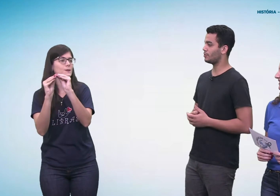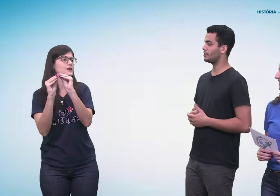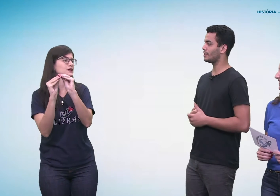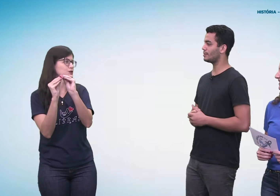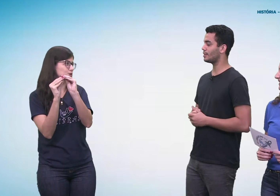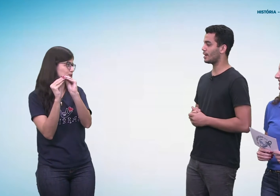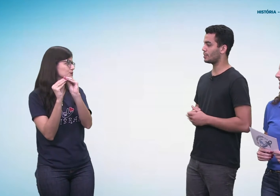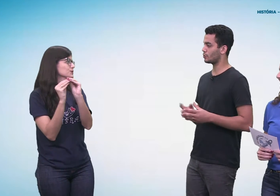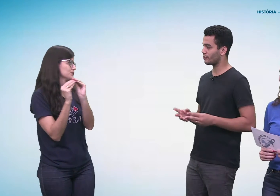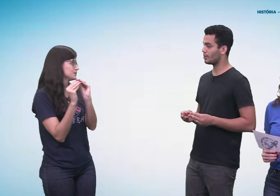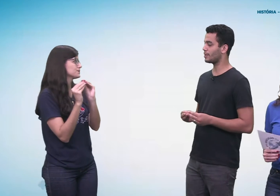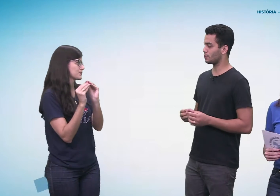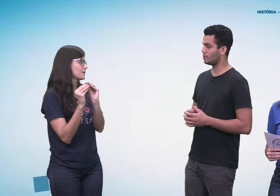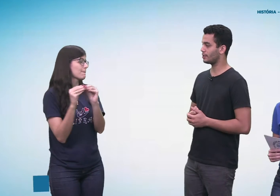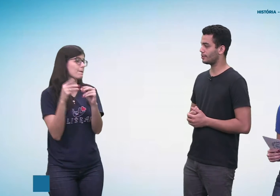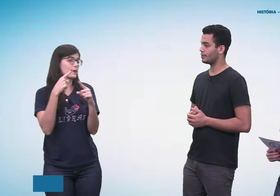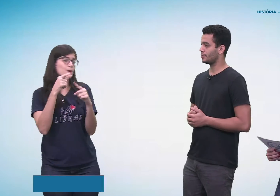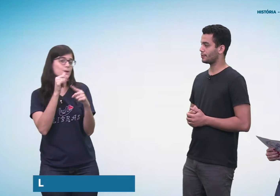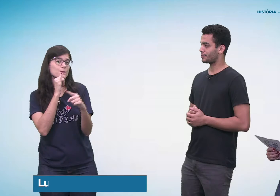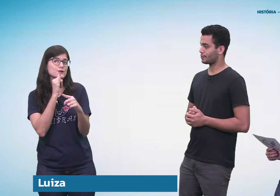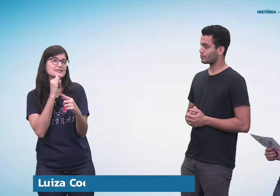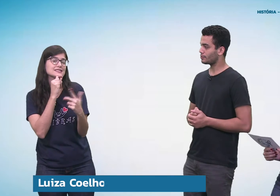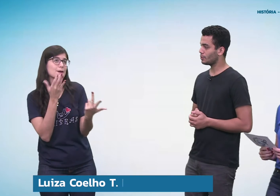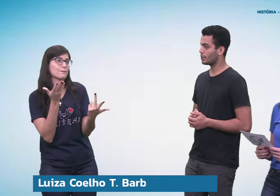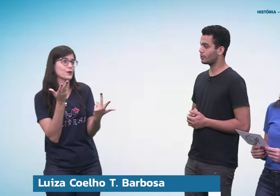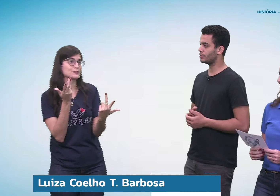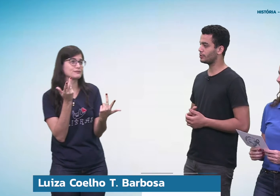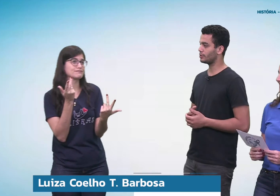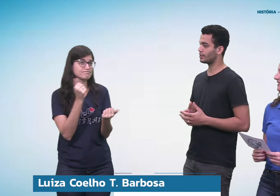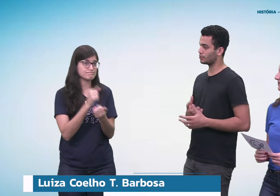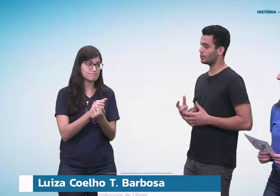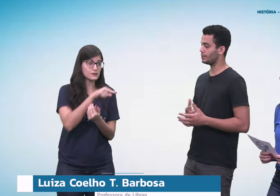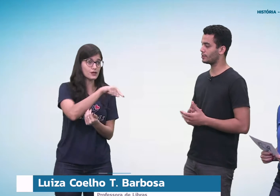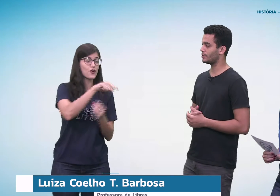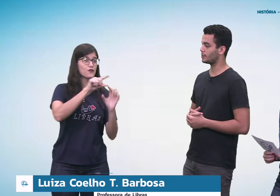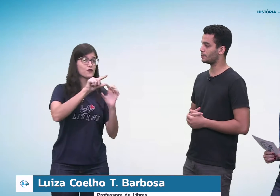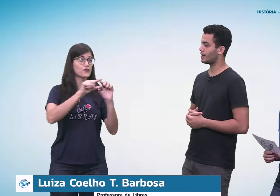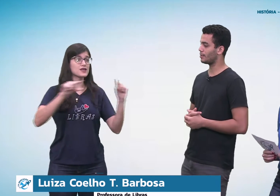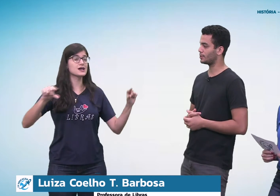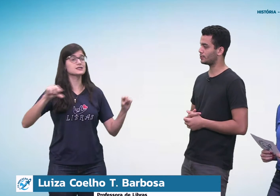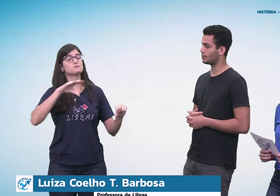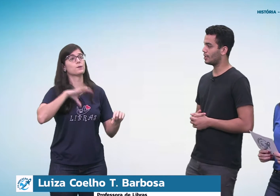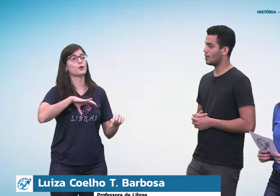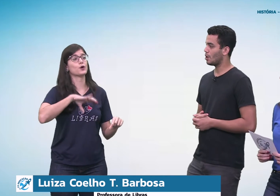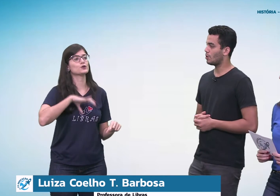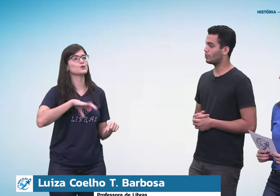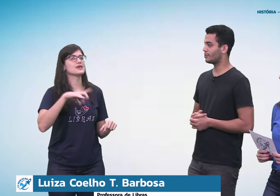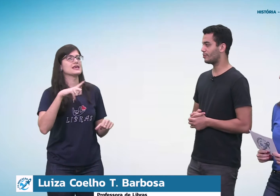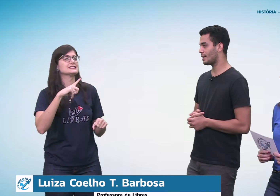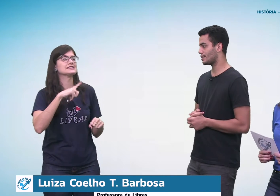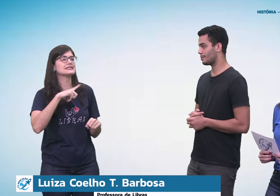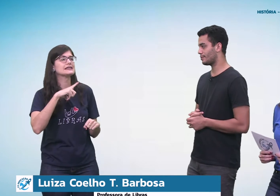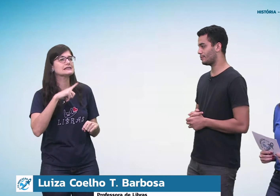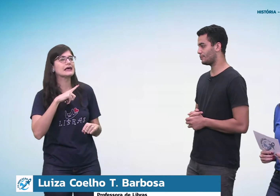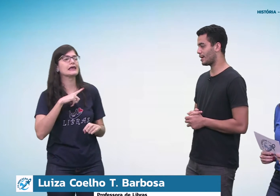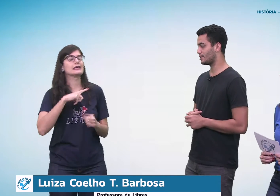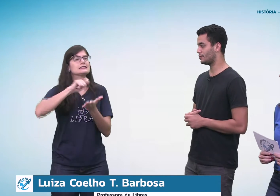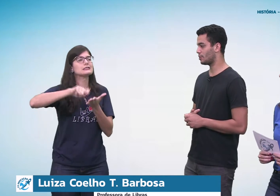de intensidade. É de uma forma resumida, porque a língua de sinais utiliza esses parâmetros. Uma outra frase de forma